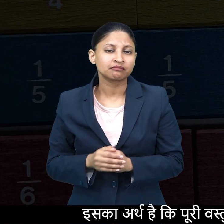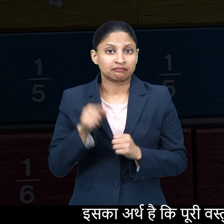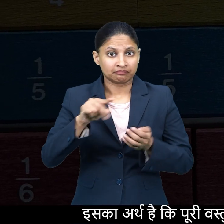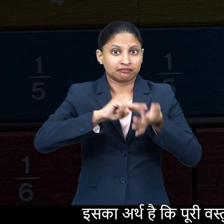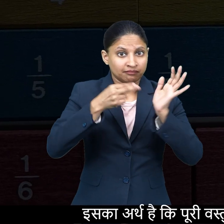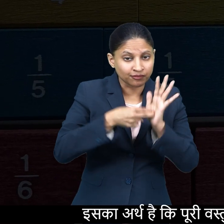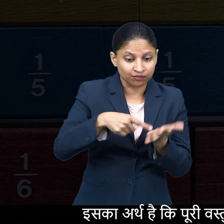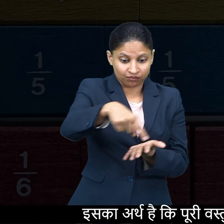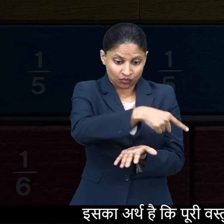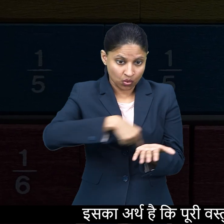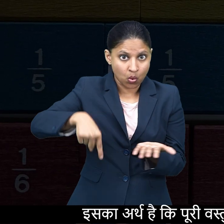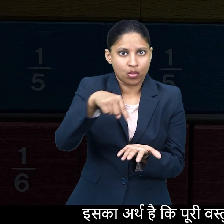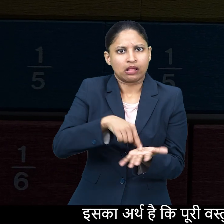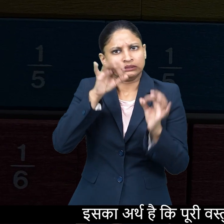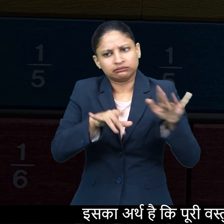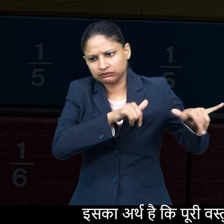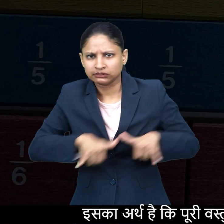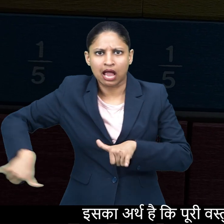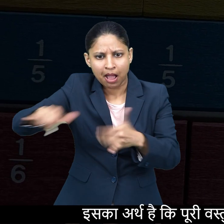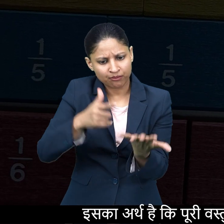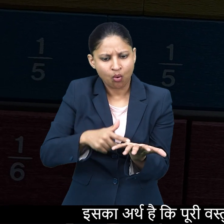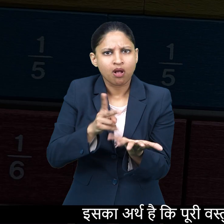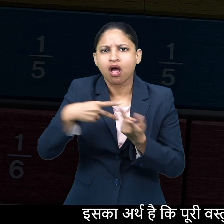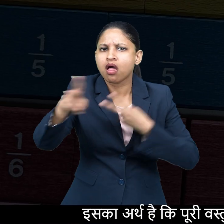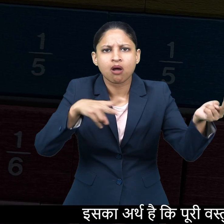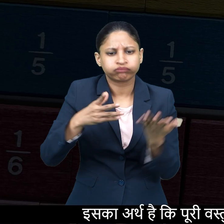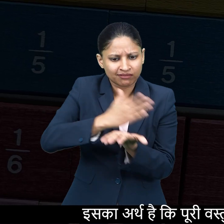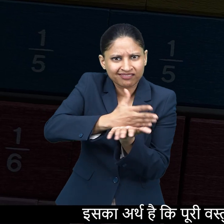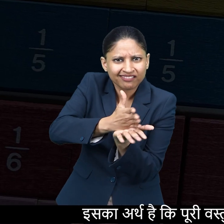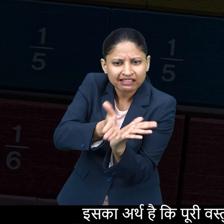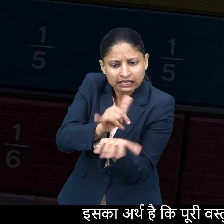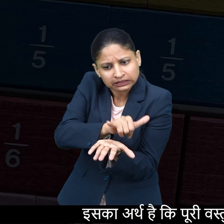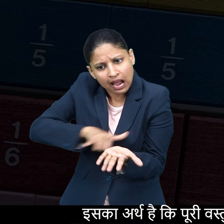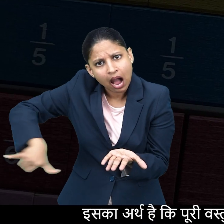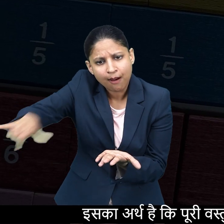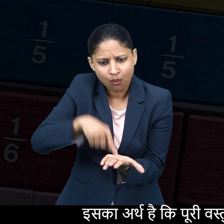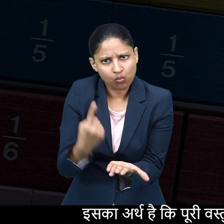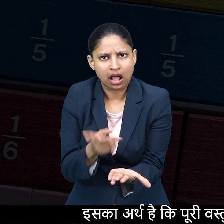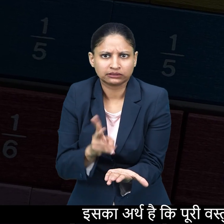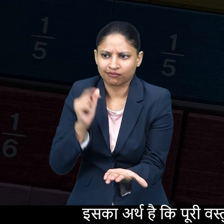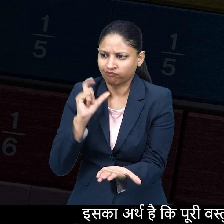इसका अर्थ है कि पूरी वस्तु को समान संख्या में समान हिस्सों में काटा गया है।